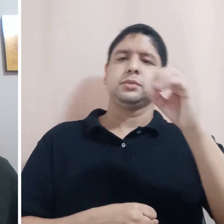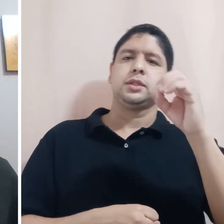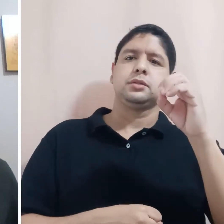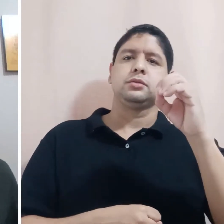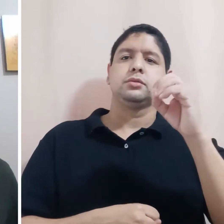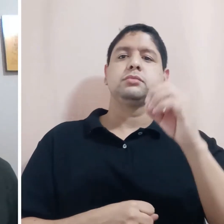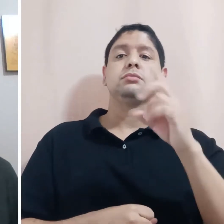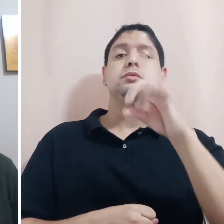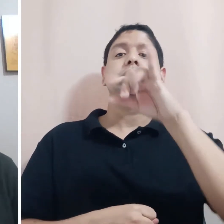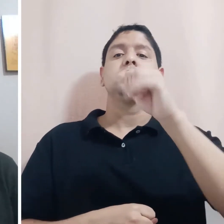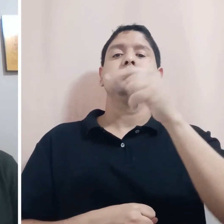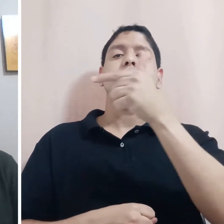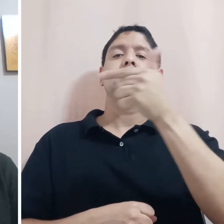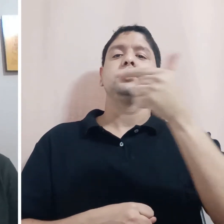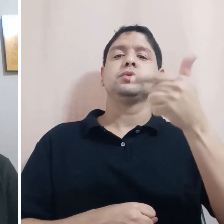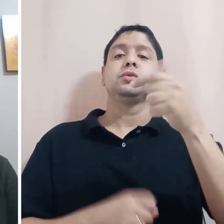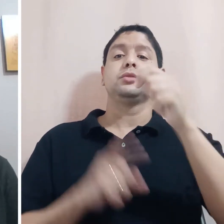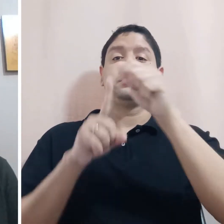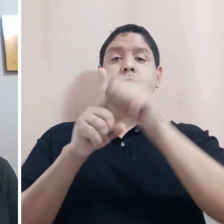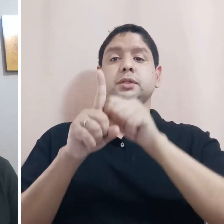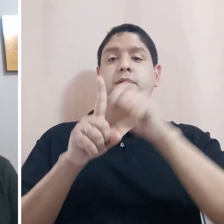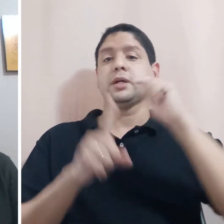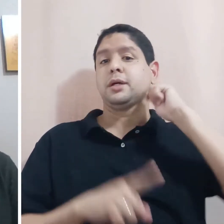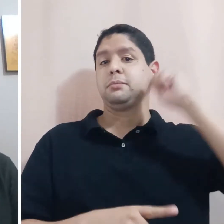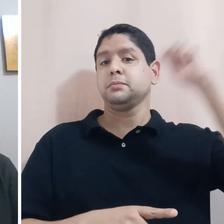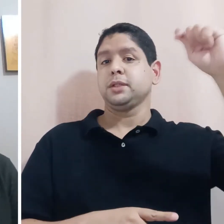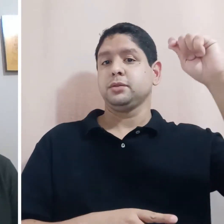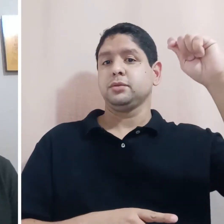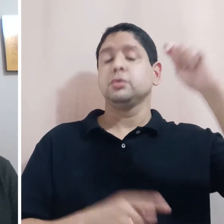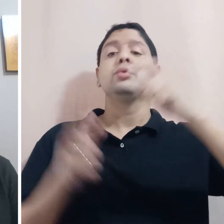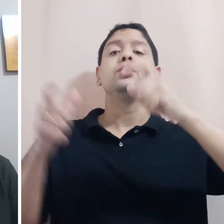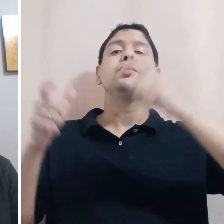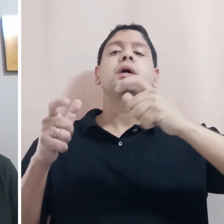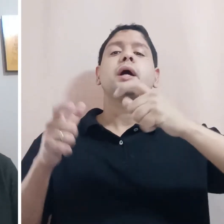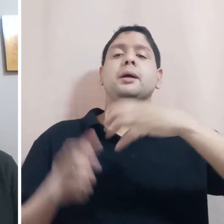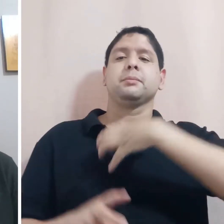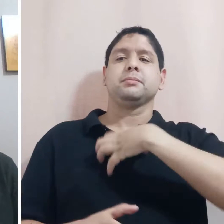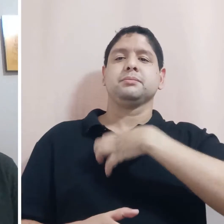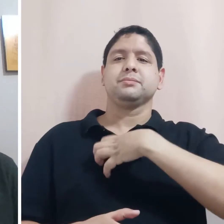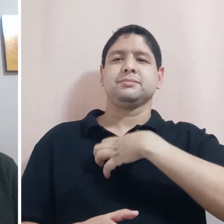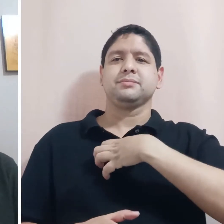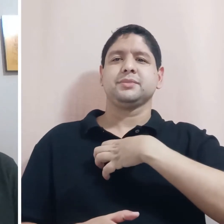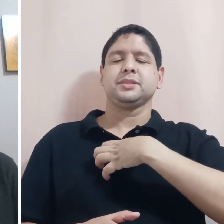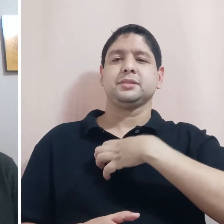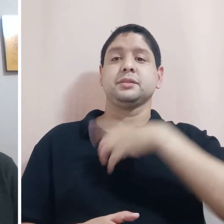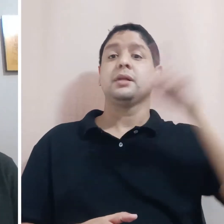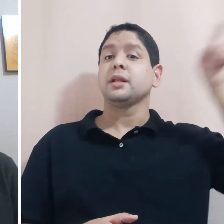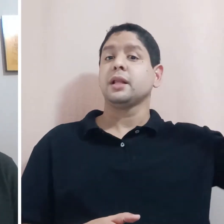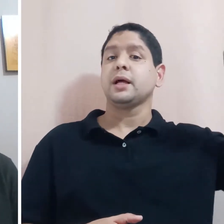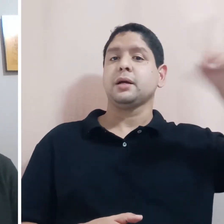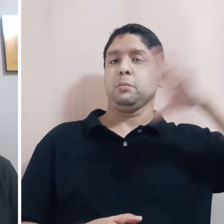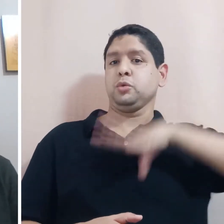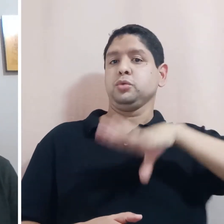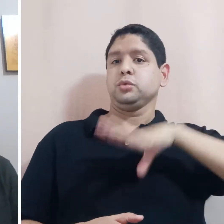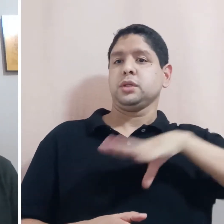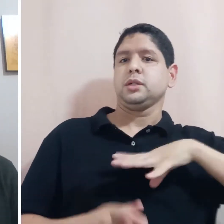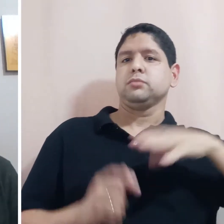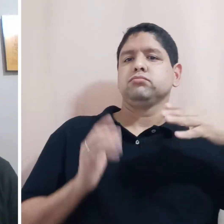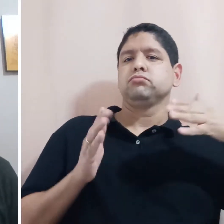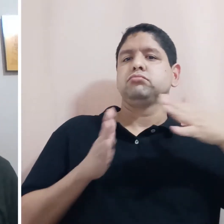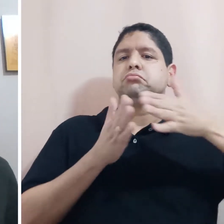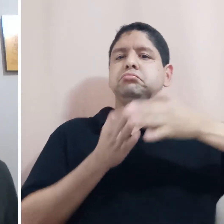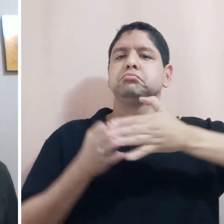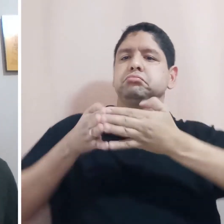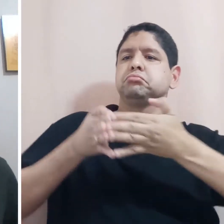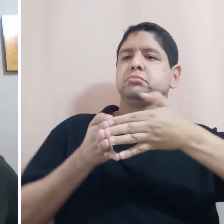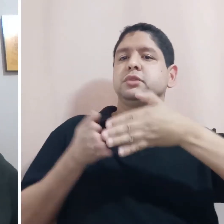em 1500, mais precisamente no dia 22 de abril, chegaram à Bahia, e